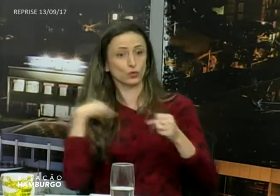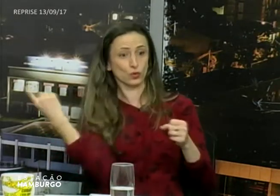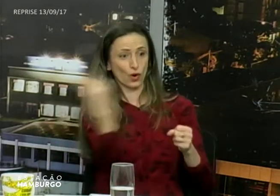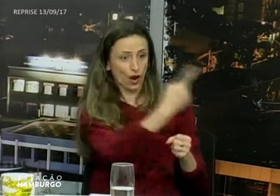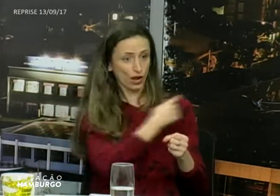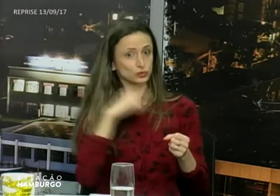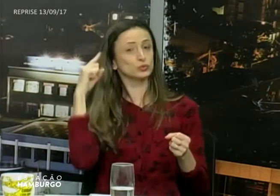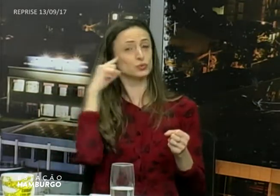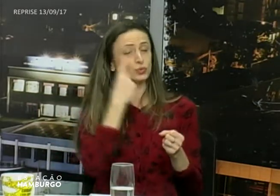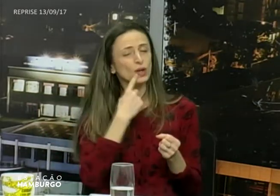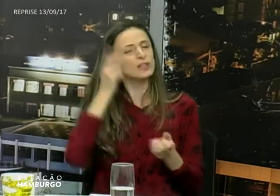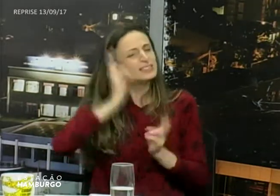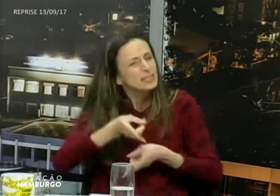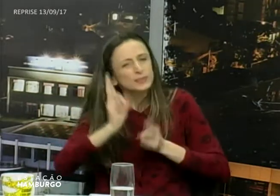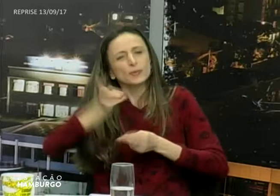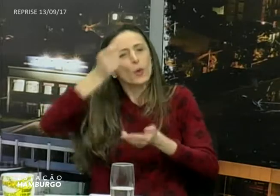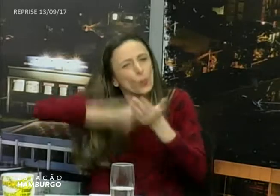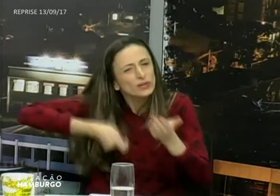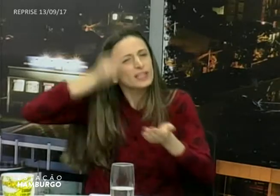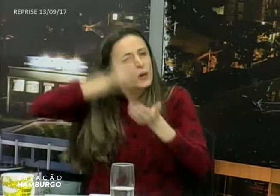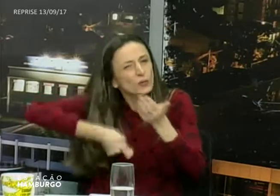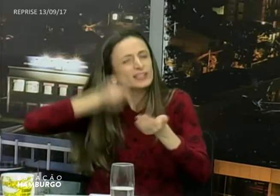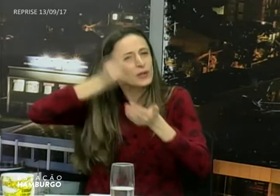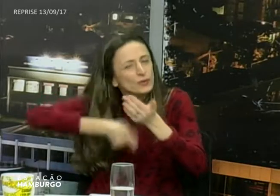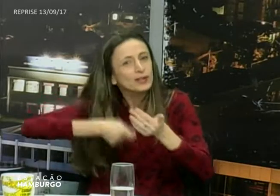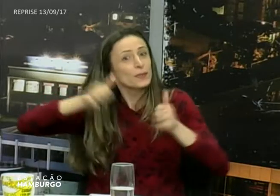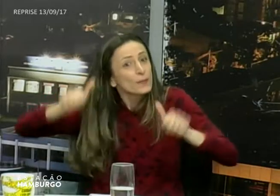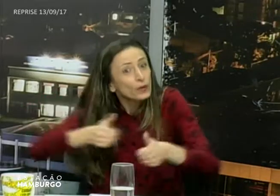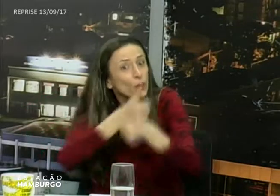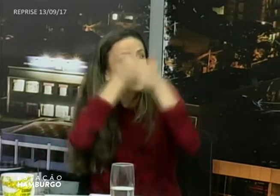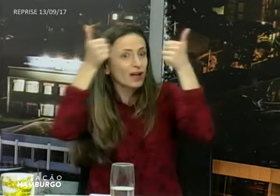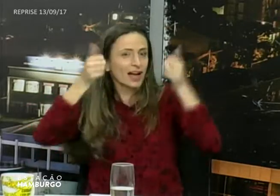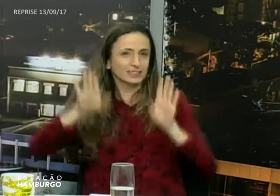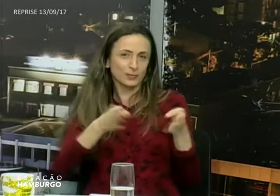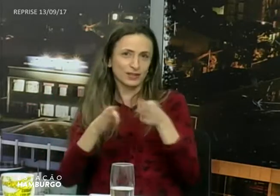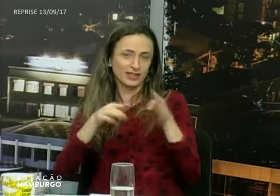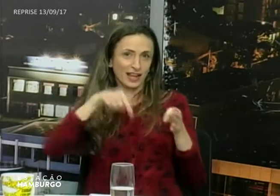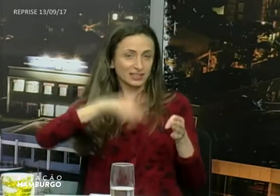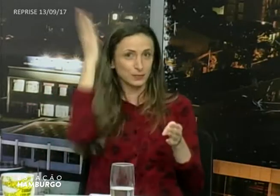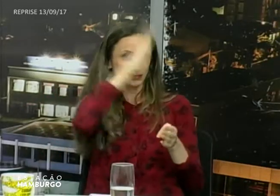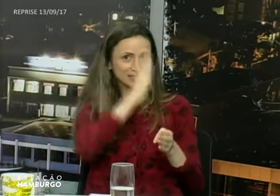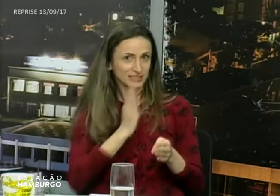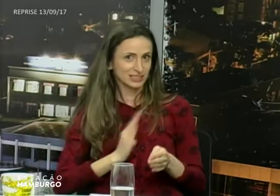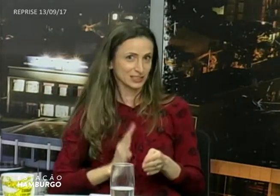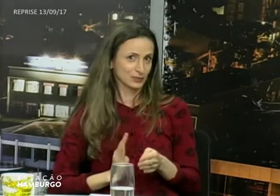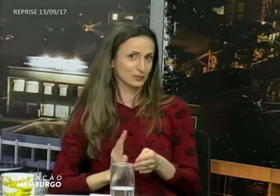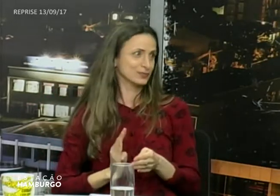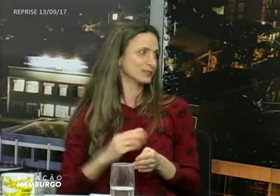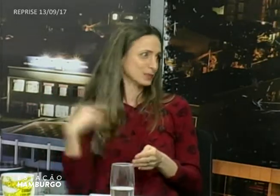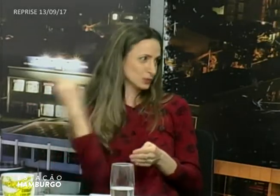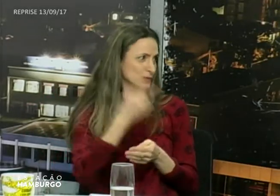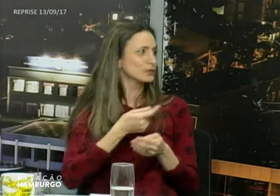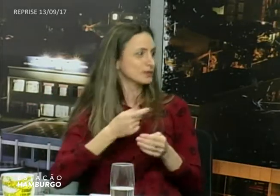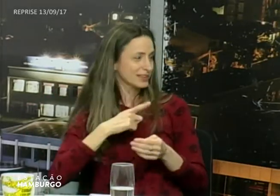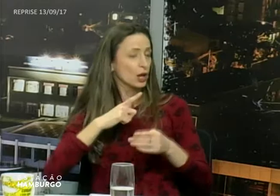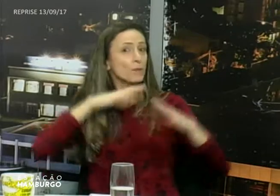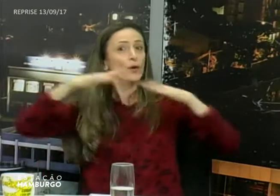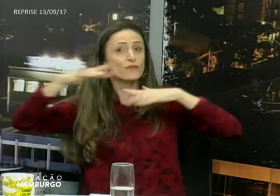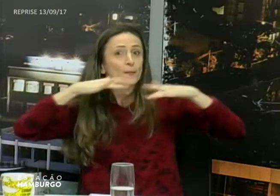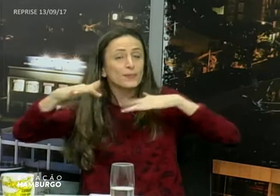Todo ano, nós surdos sempre lutamos e batalhamos para melhorar a acessibilidade no Brasil, que